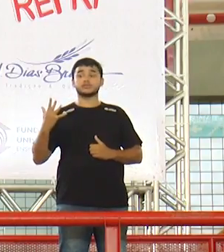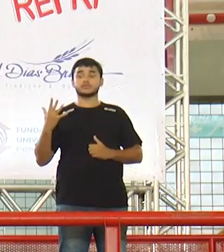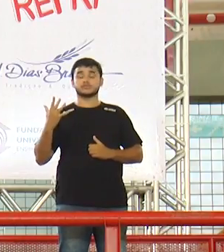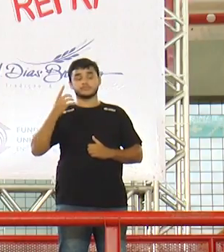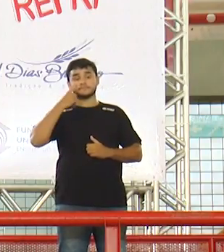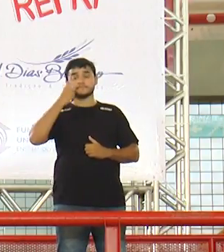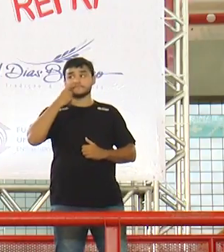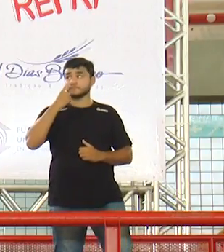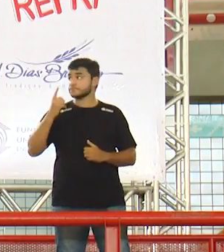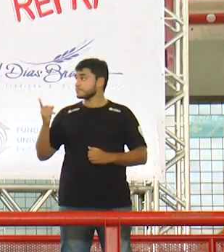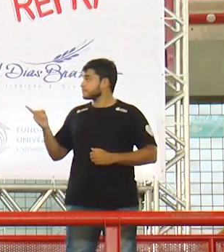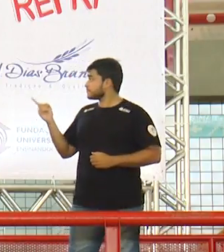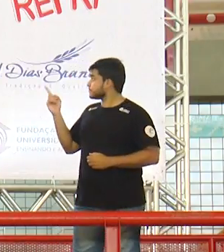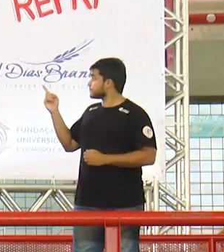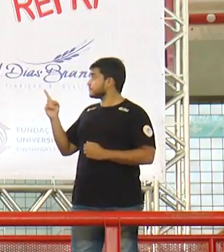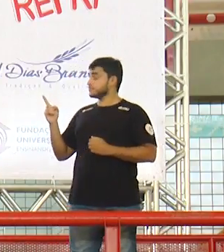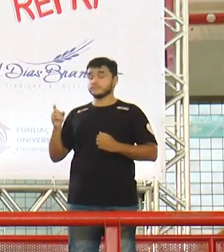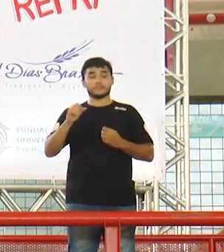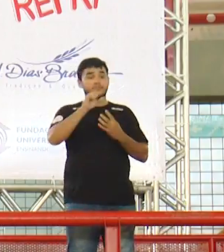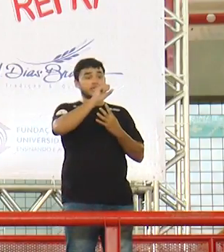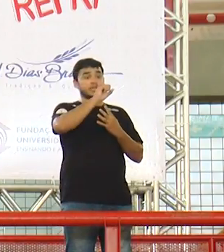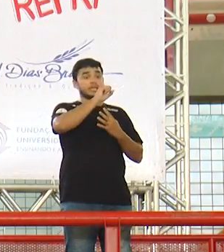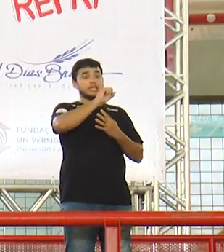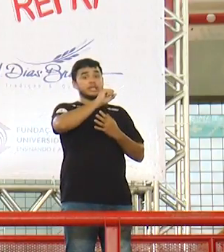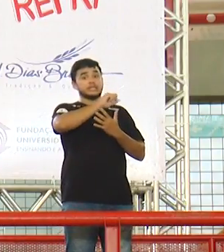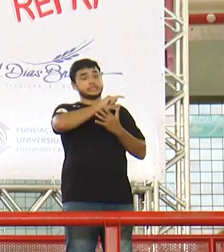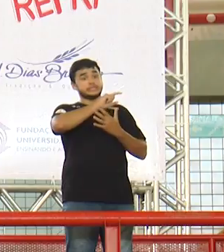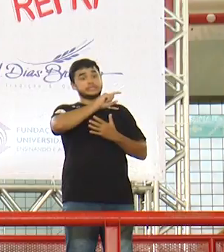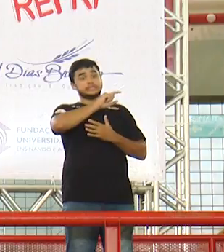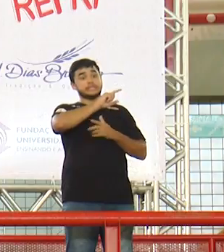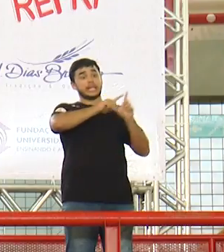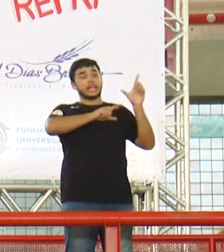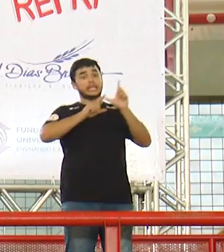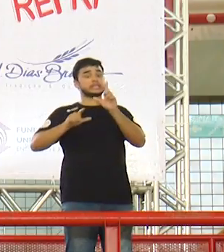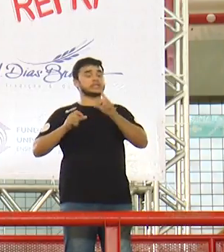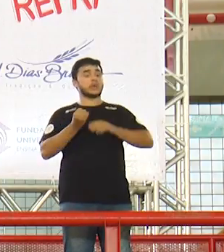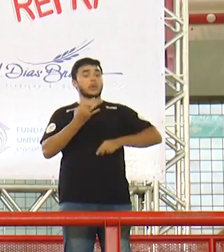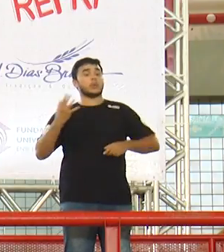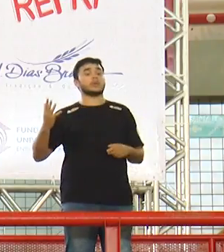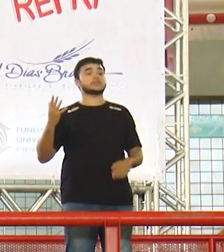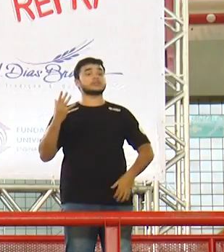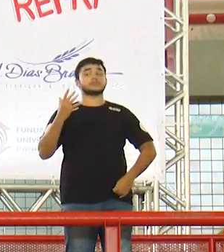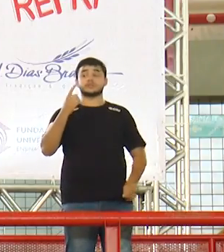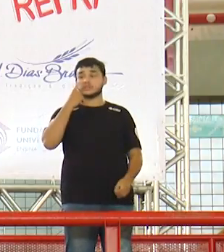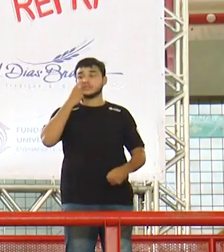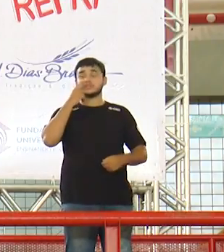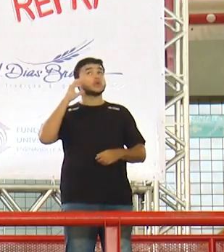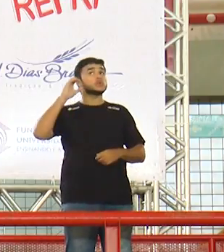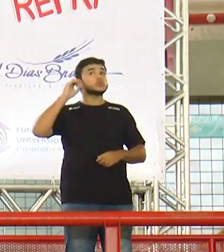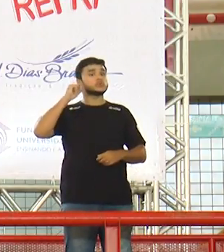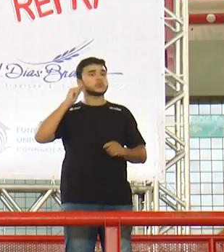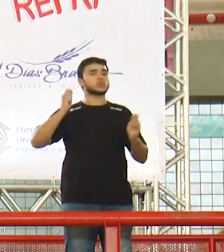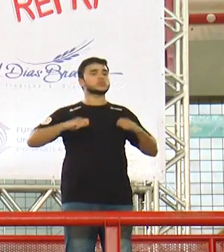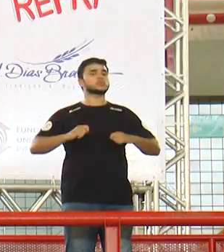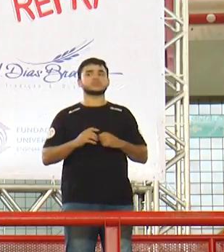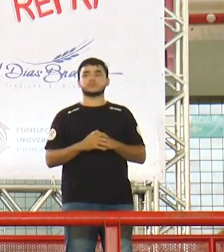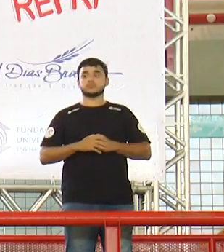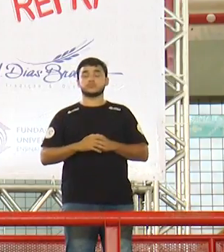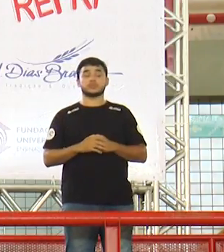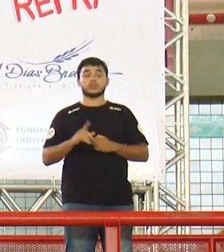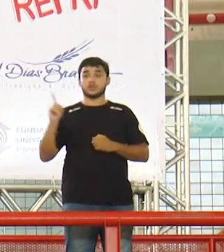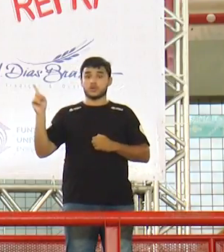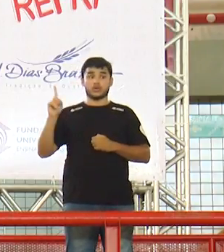sangue? Quantos dígrafos? Quantos são? Esse GU são